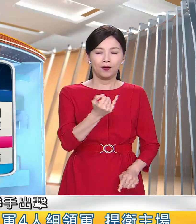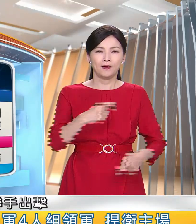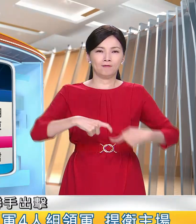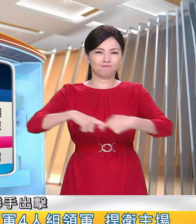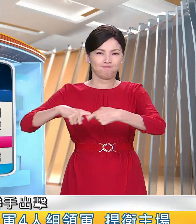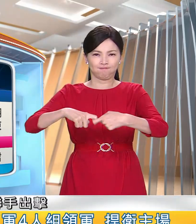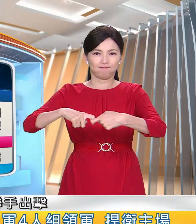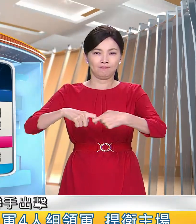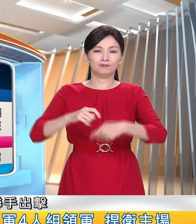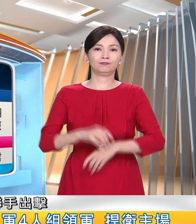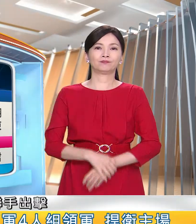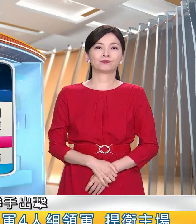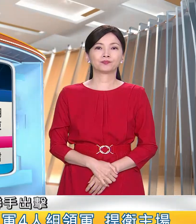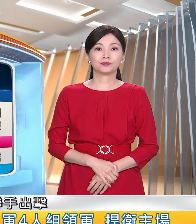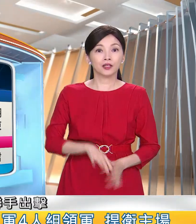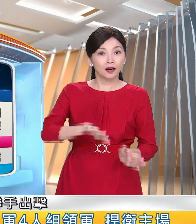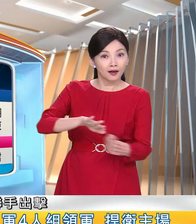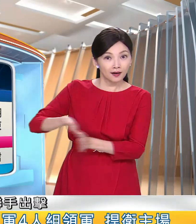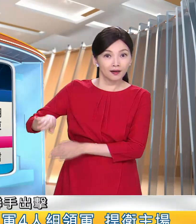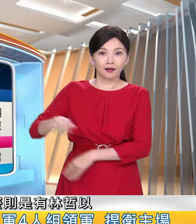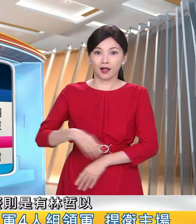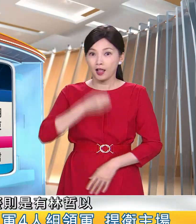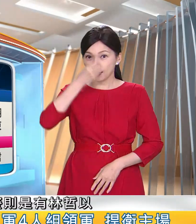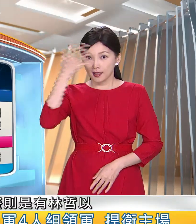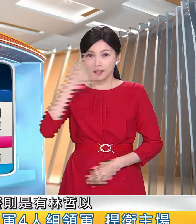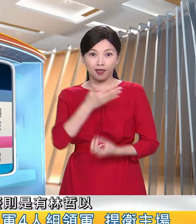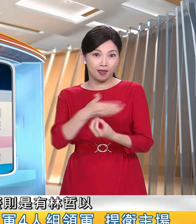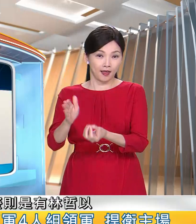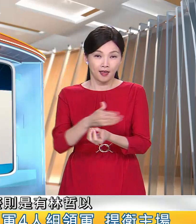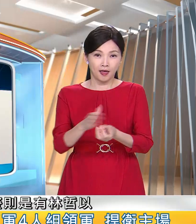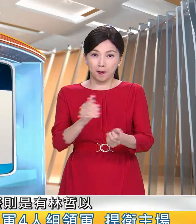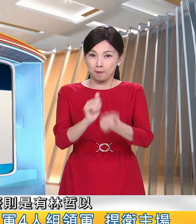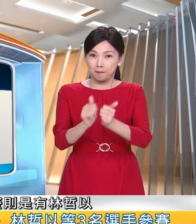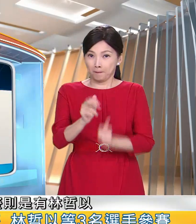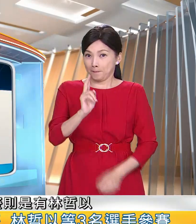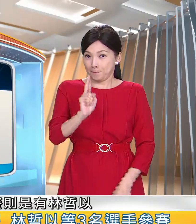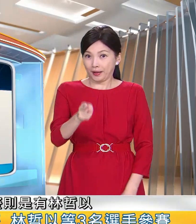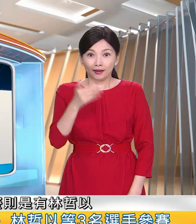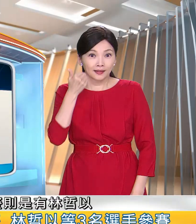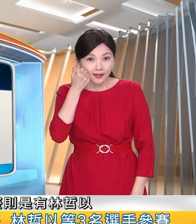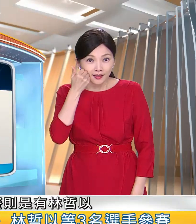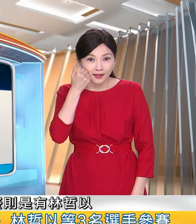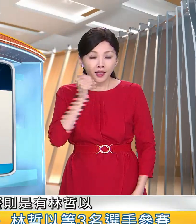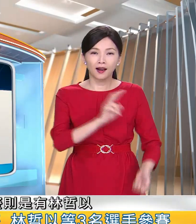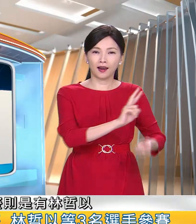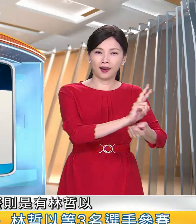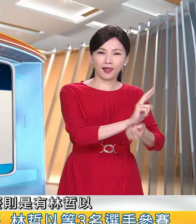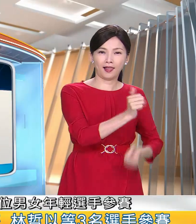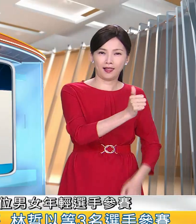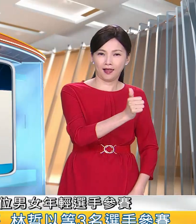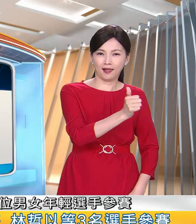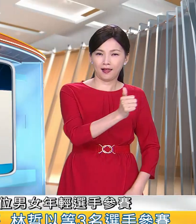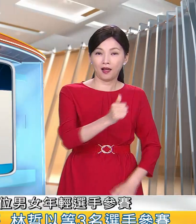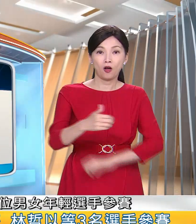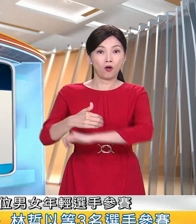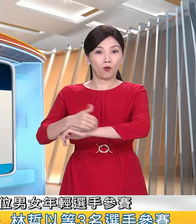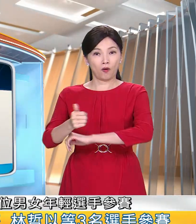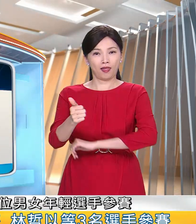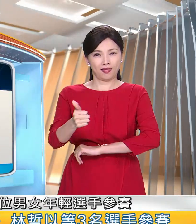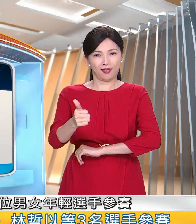君联手出击。而青年桌球锦标赛则是由林哲乙、庄成业以及尹恩